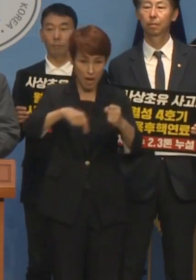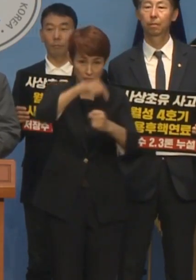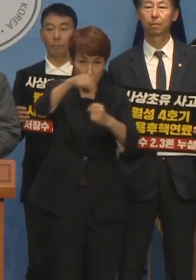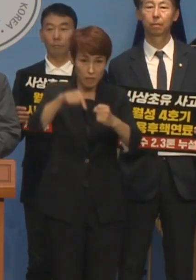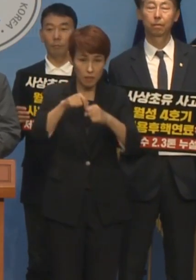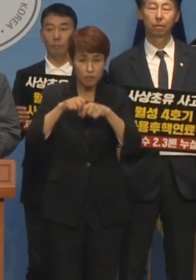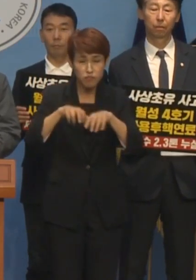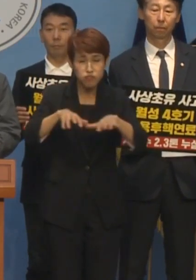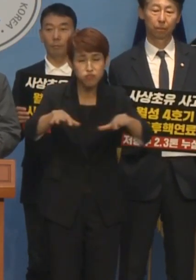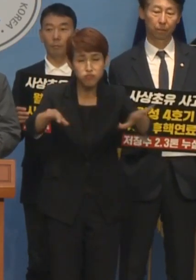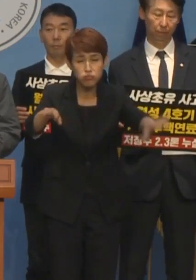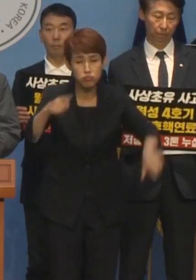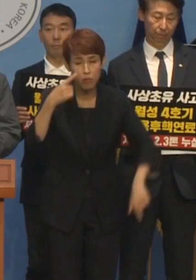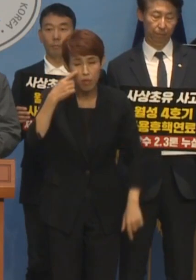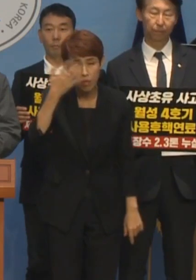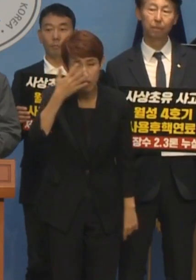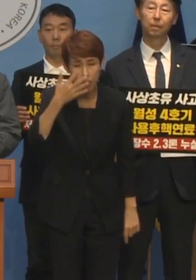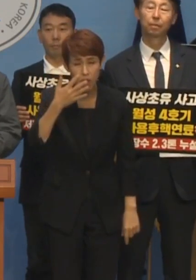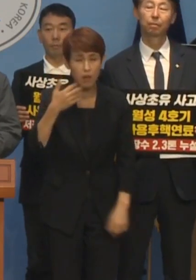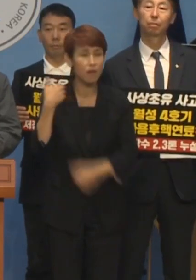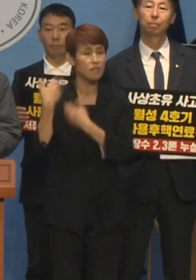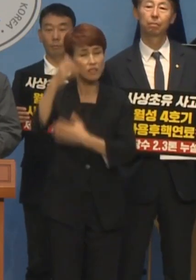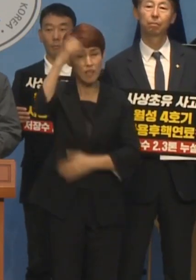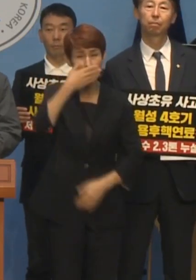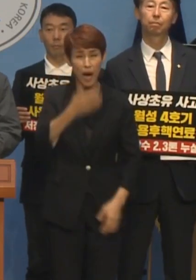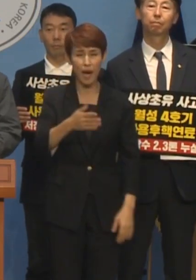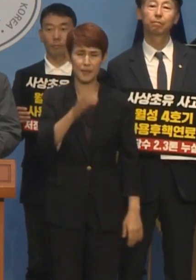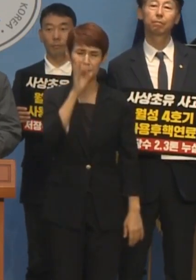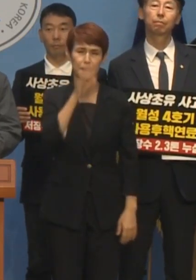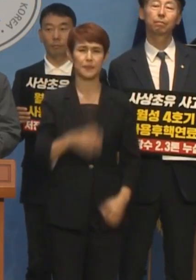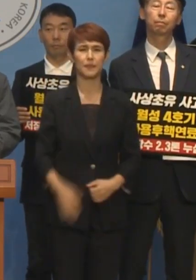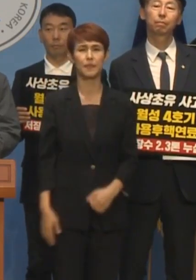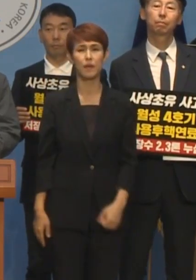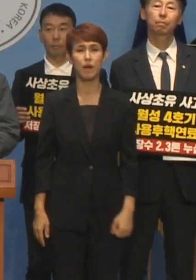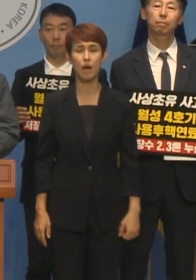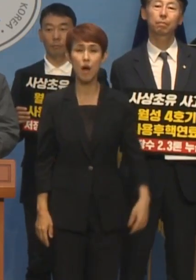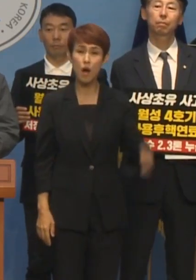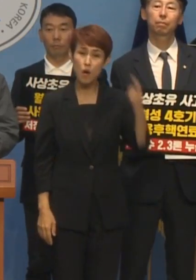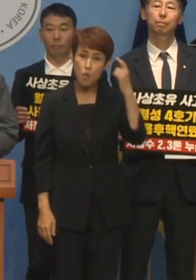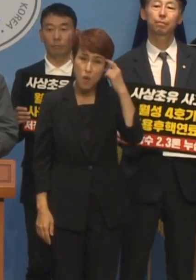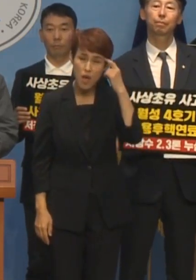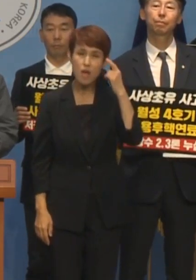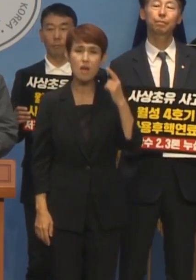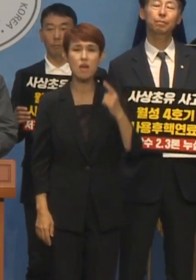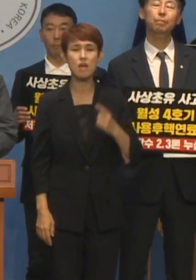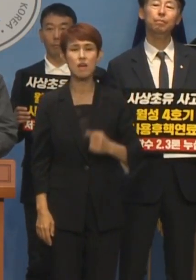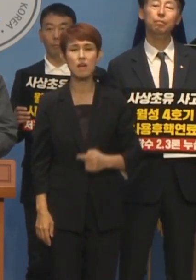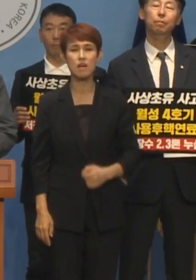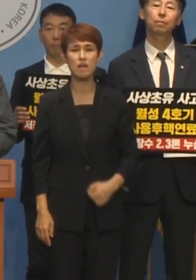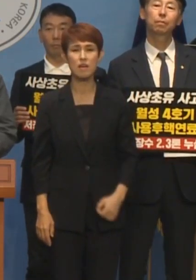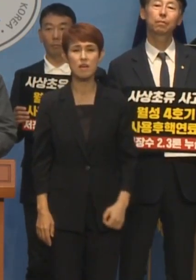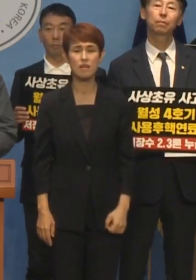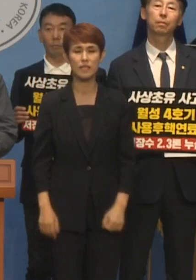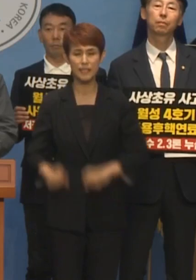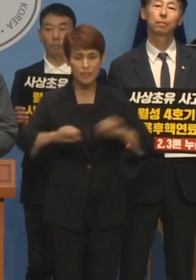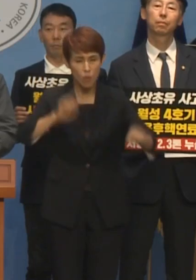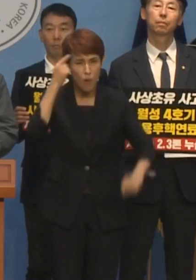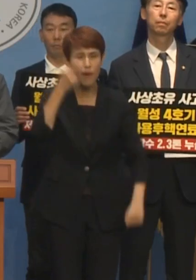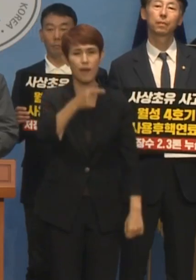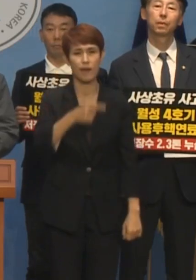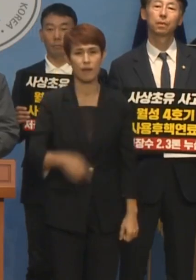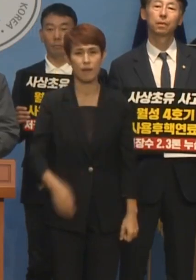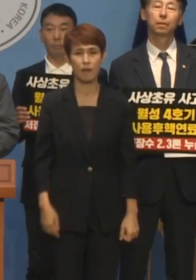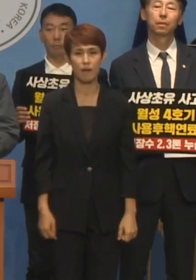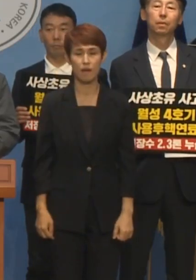방사능이라고 이러는 건 아니라고 봅니다. 왜 원안위가 한수원 홍보팀 직원처럼 행동합니까?